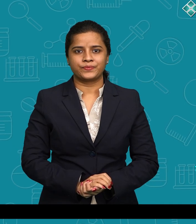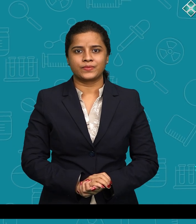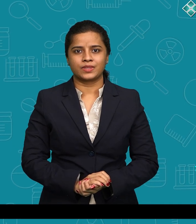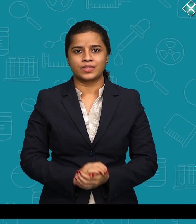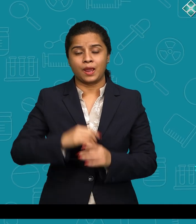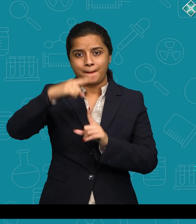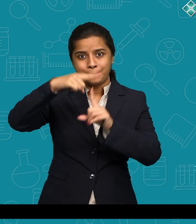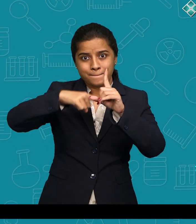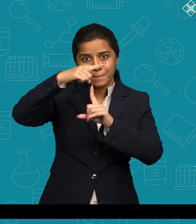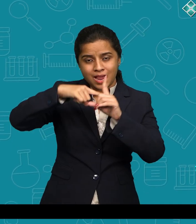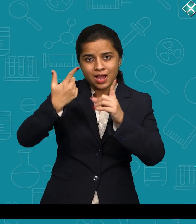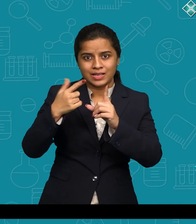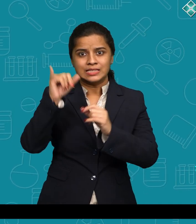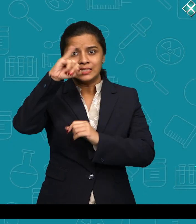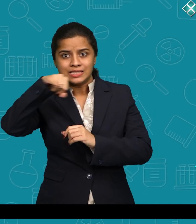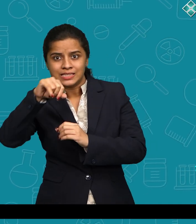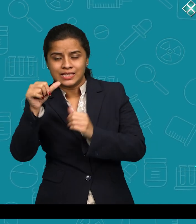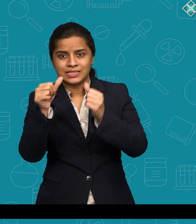अणुर ॲडियस.